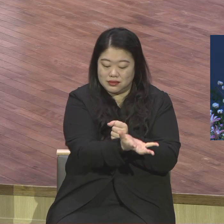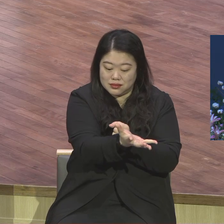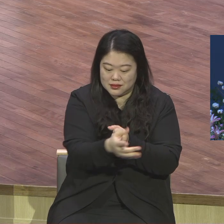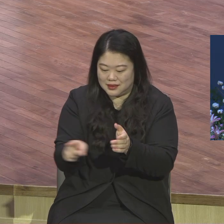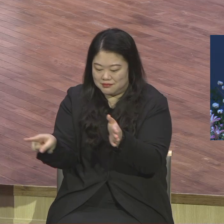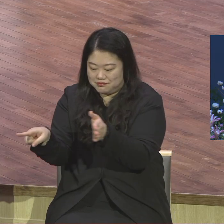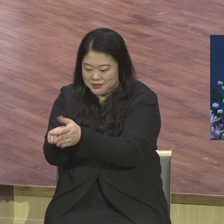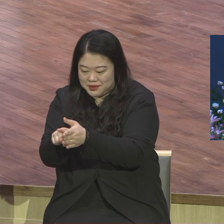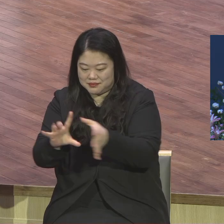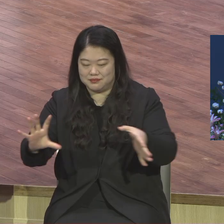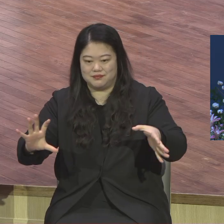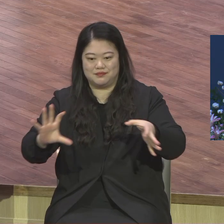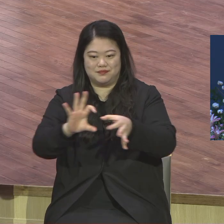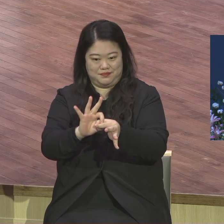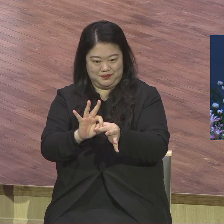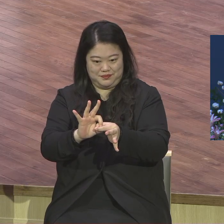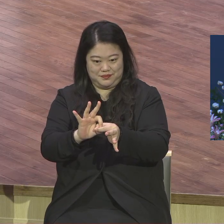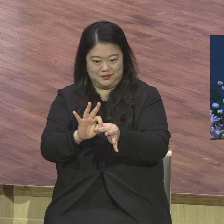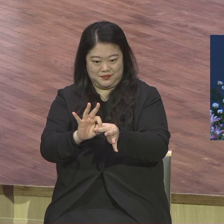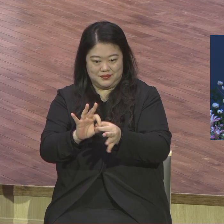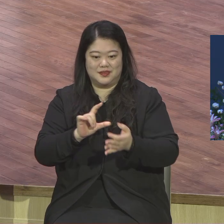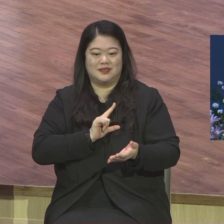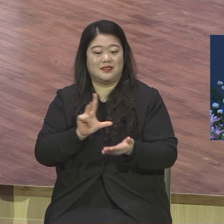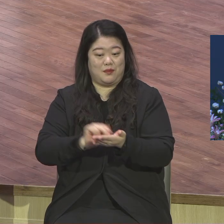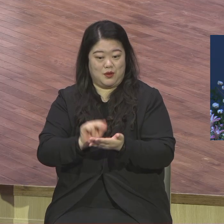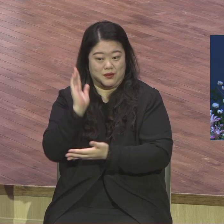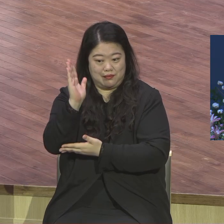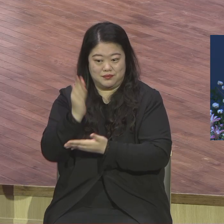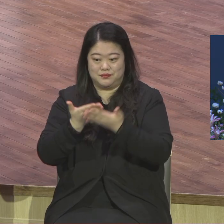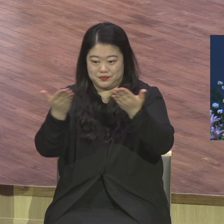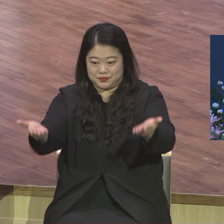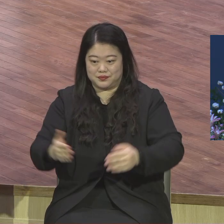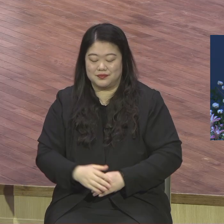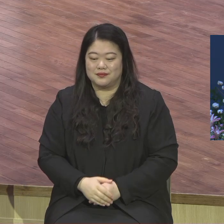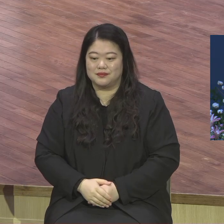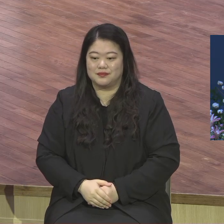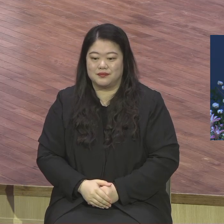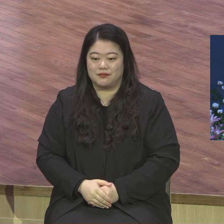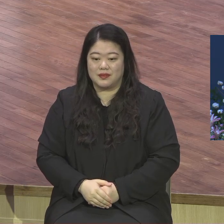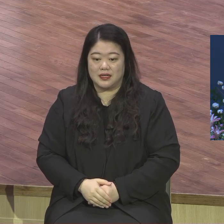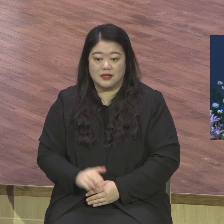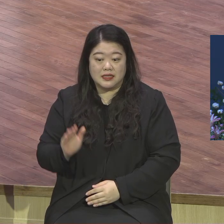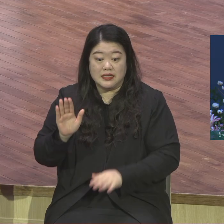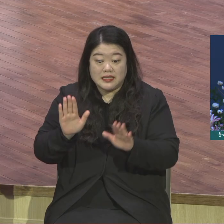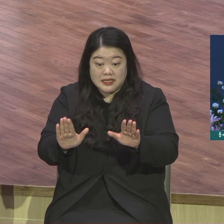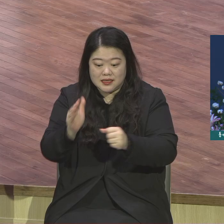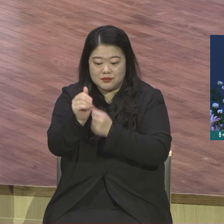드립니다. 지금 우리가 매주일 야고보서를 이렇게 살펴보고 있는데